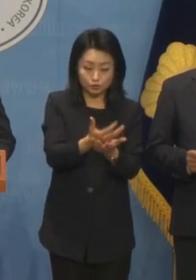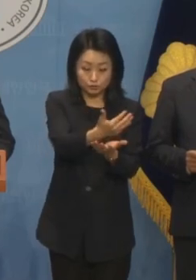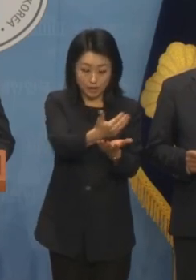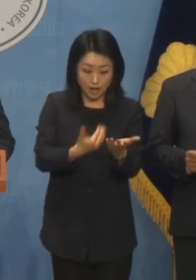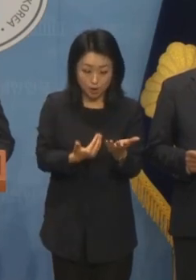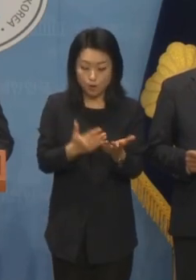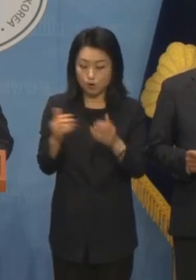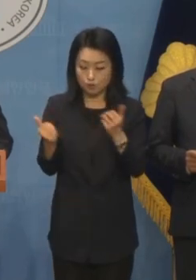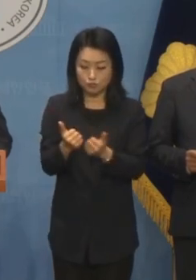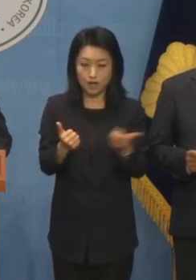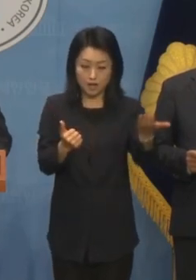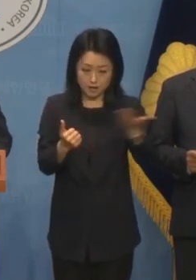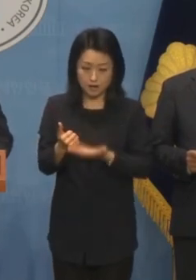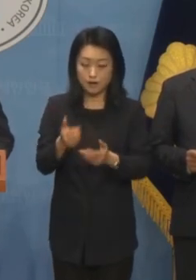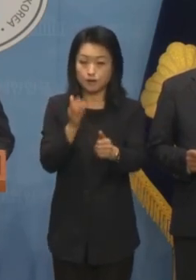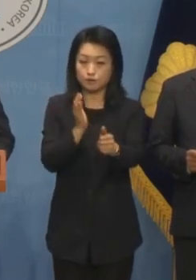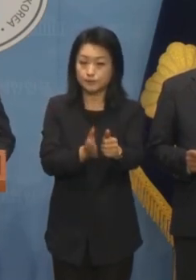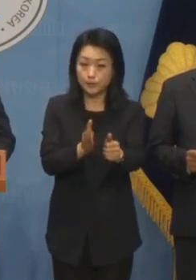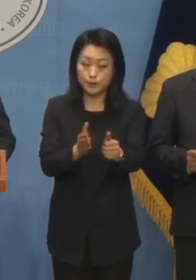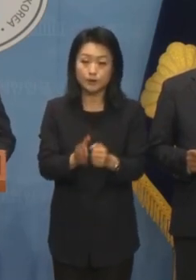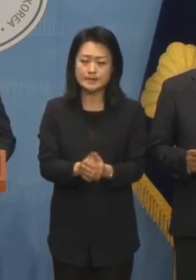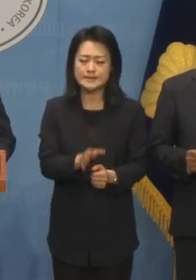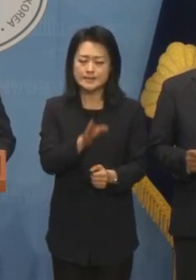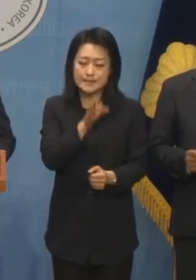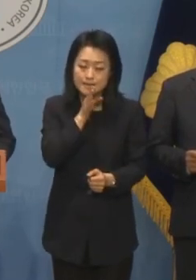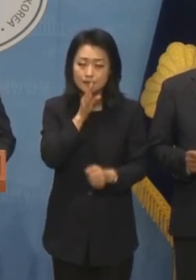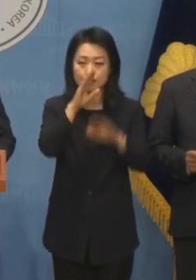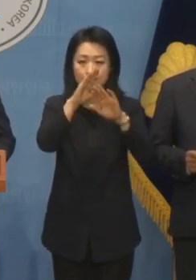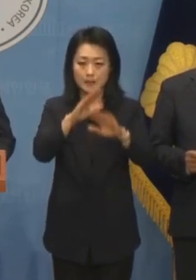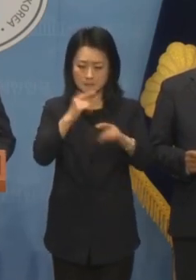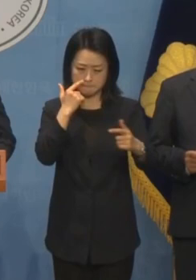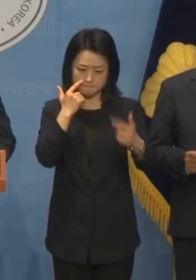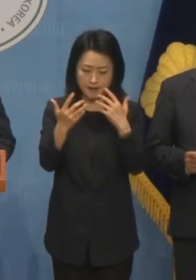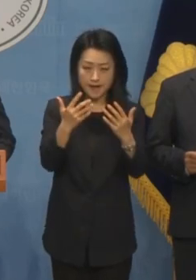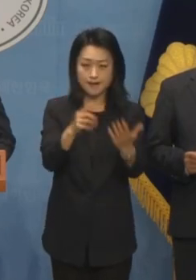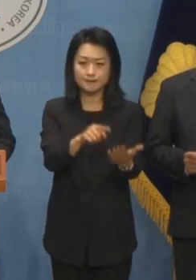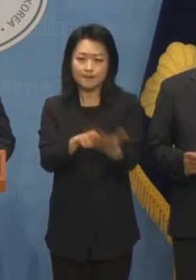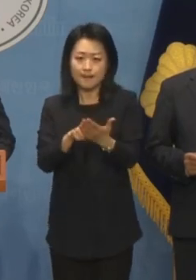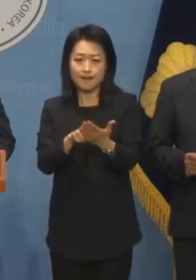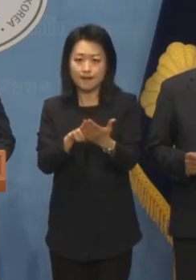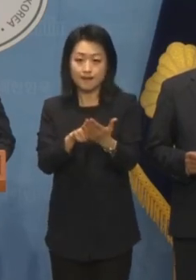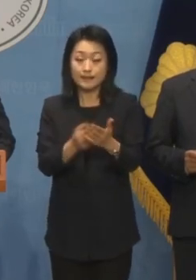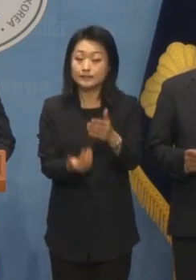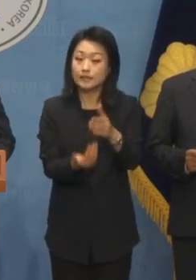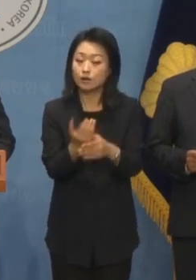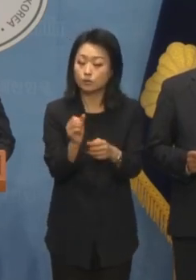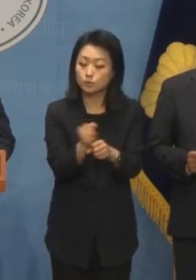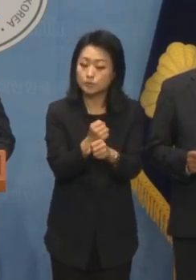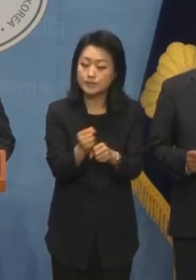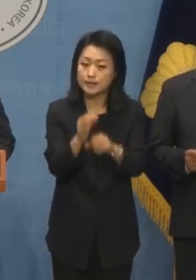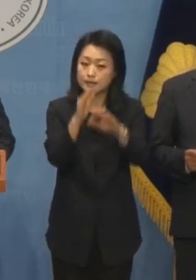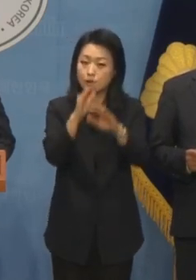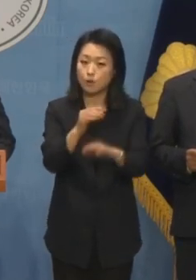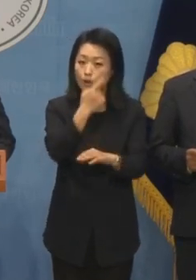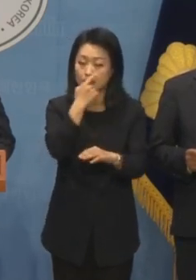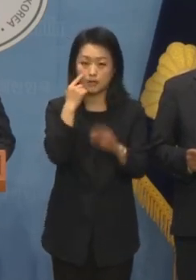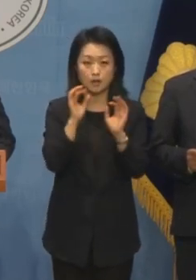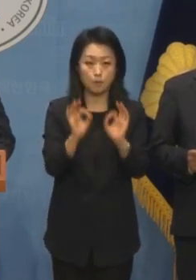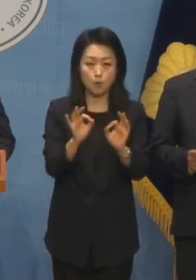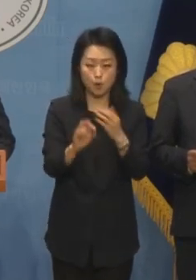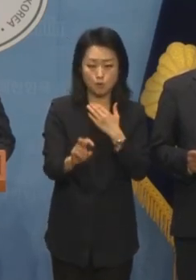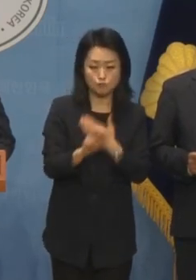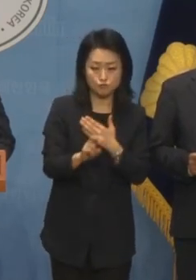빠짐없이 제출하십시오. 명백한 진실이 속속 드러나고 있습니다. 사건 조작의 실체를 밝히고